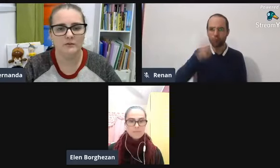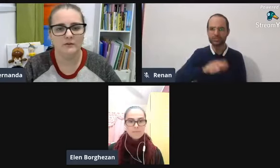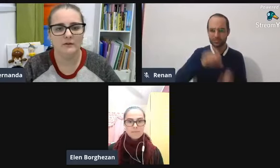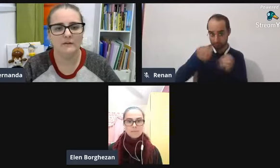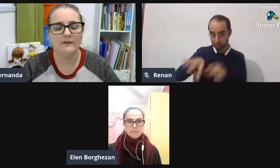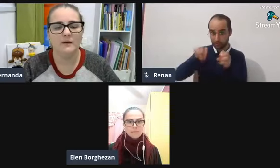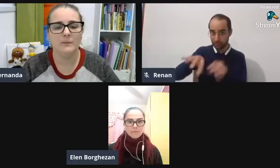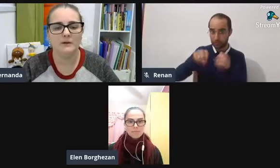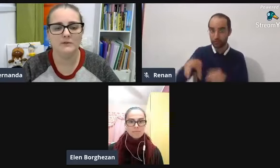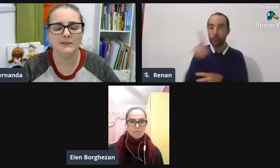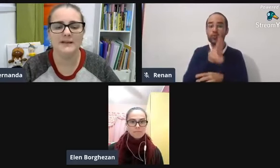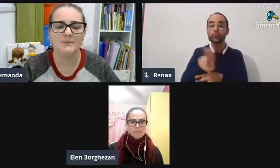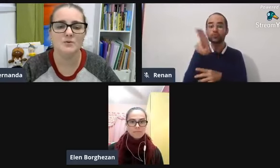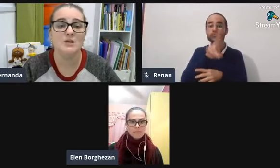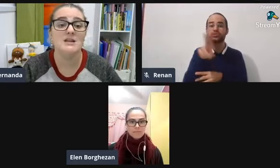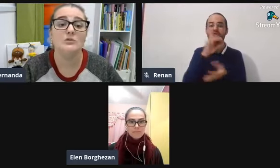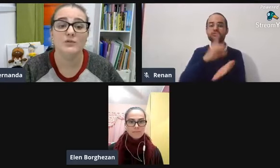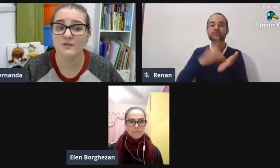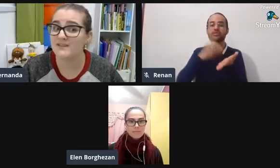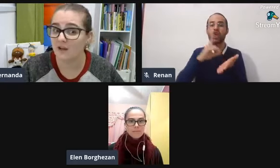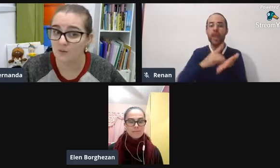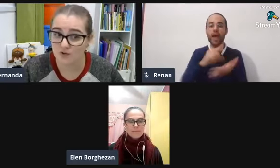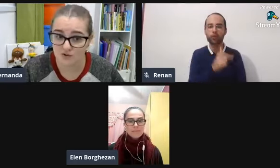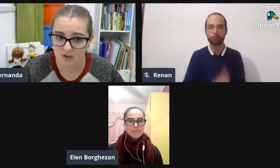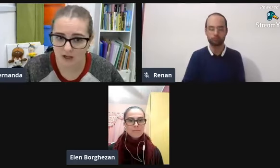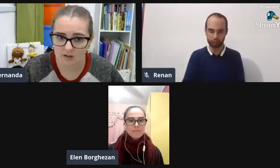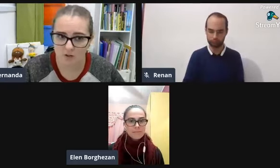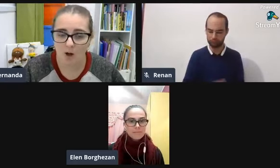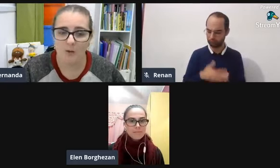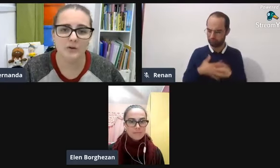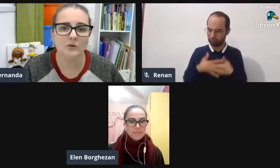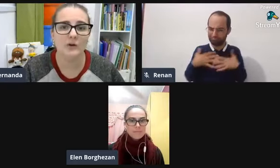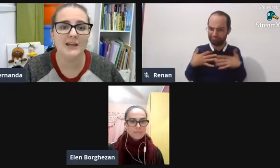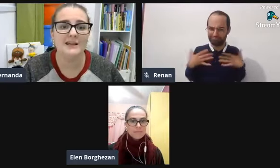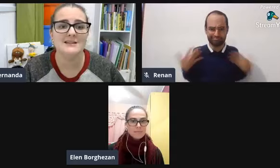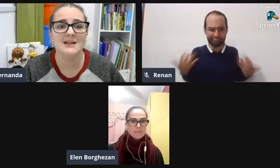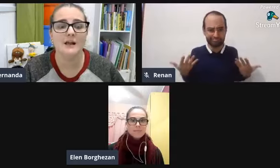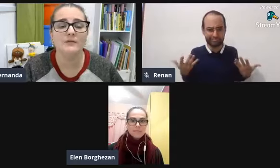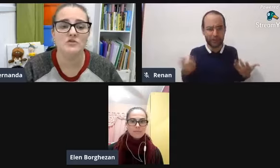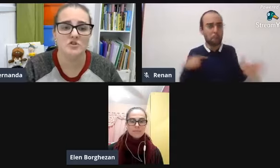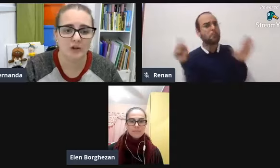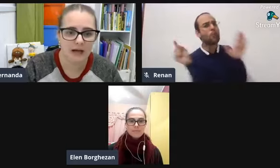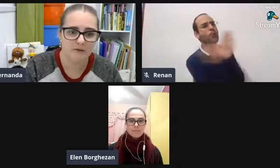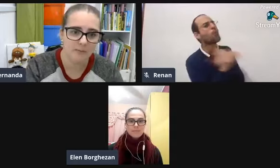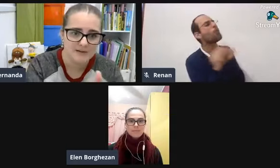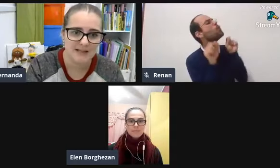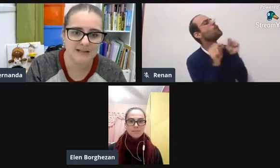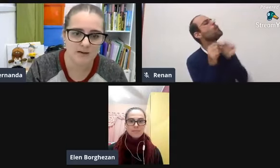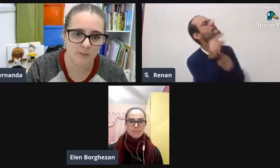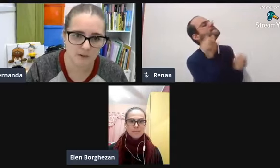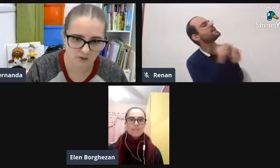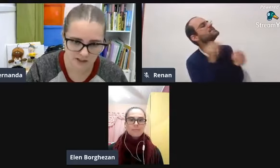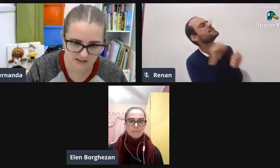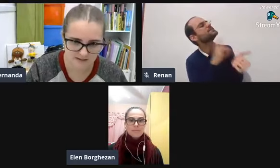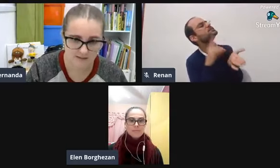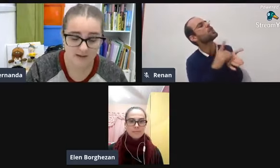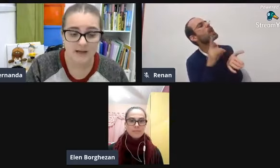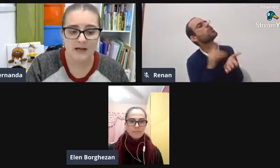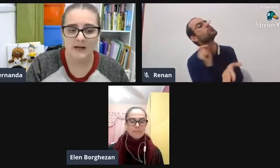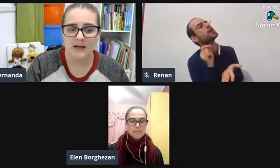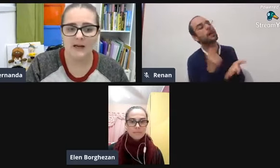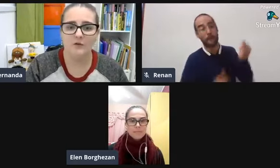dicionário? Daí eu perguntei, mas o que tu vai fazer com o dicionário? Porque o que serve um dicionário? Vamos pensar na língua